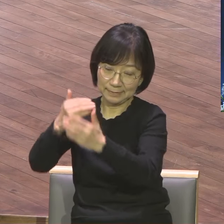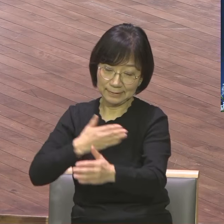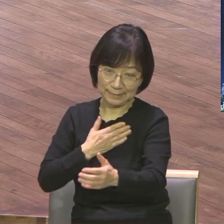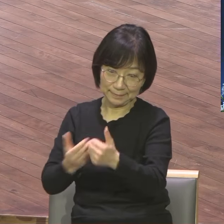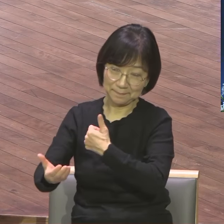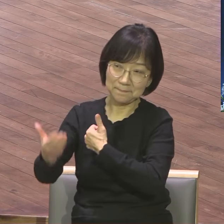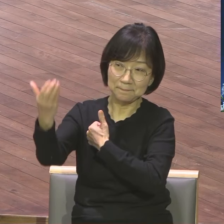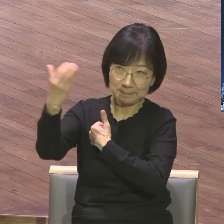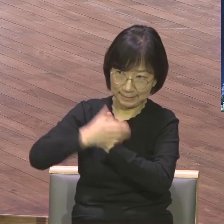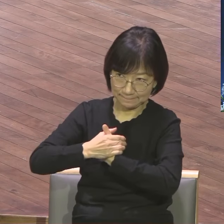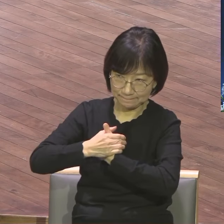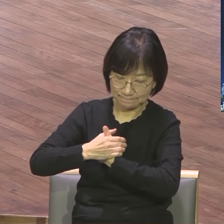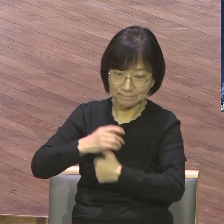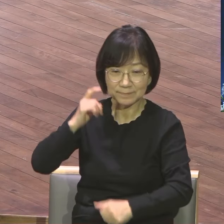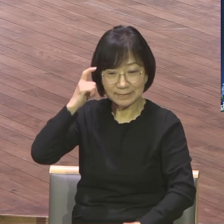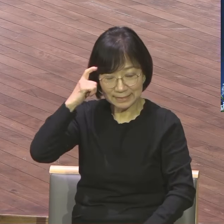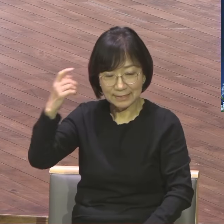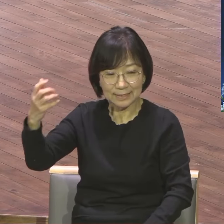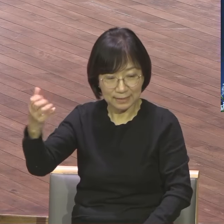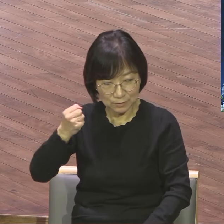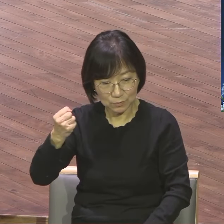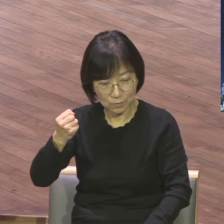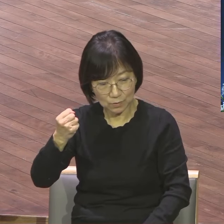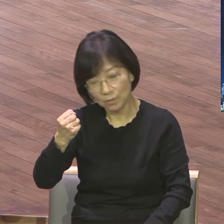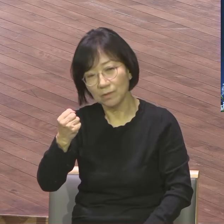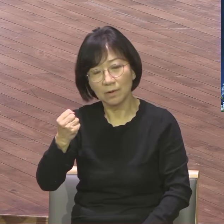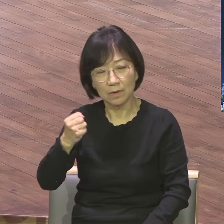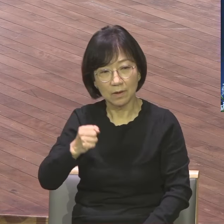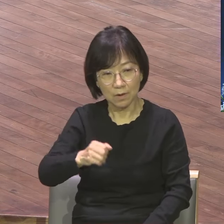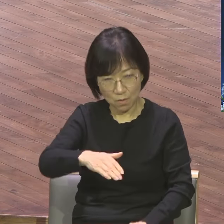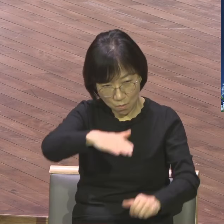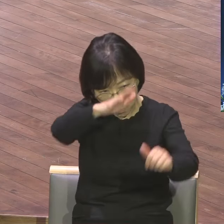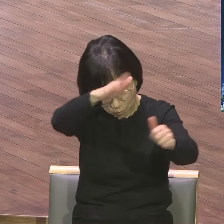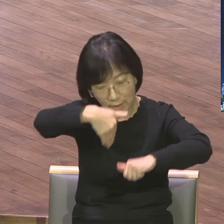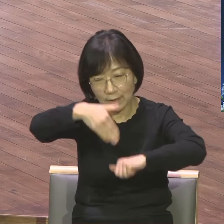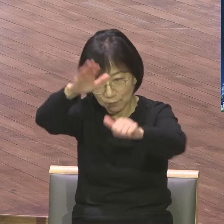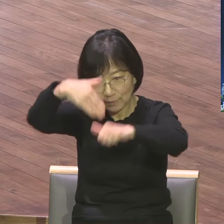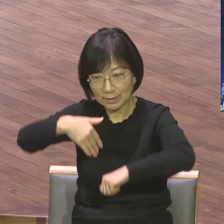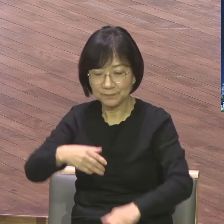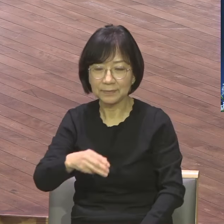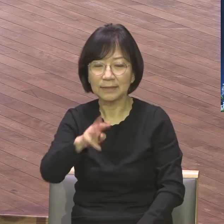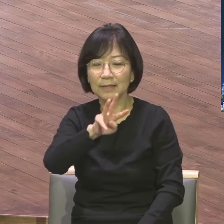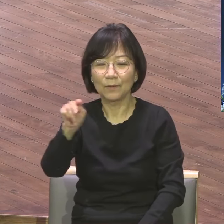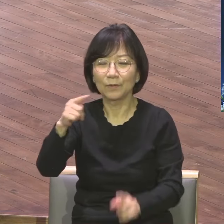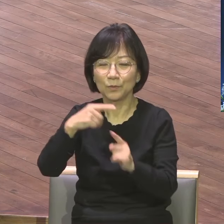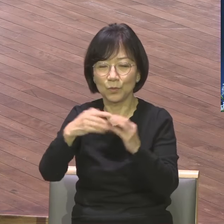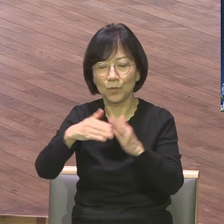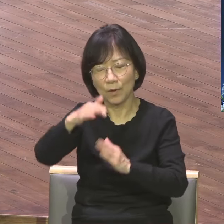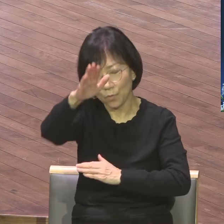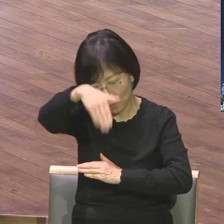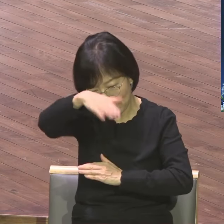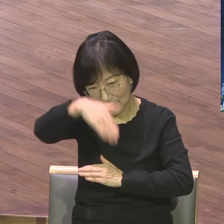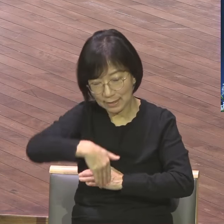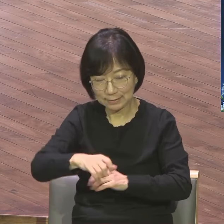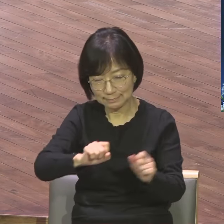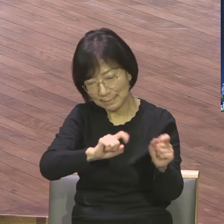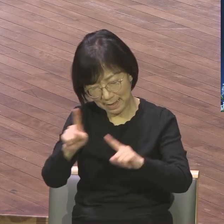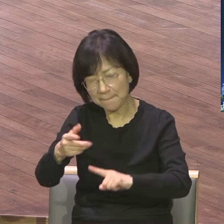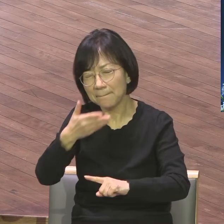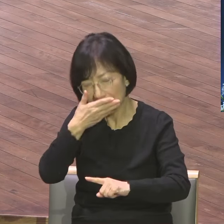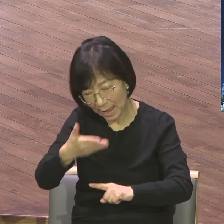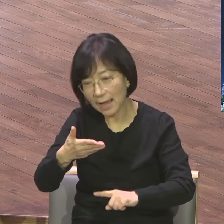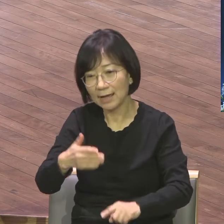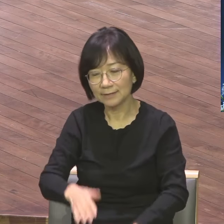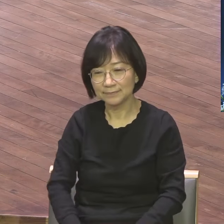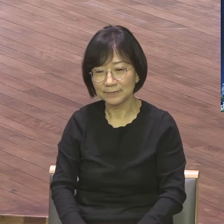이제는 정확하게 선포 와보라 예원교회 와보라 여기 오면 살 수 있다. 여기